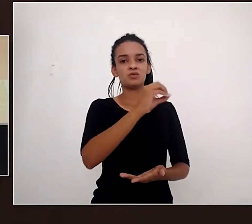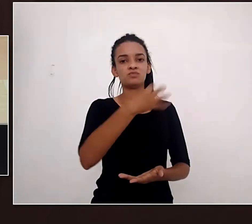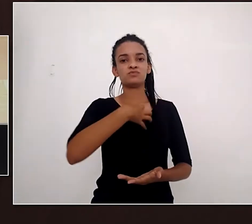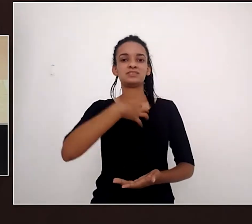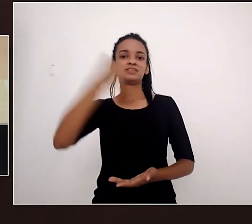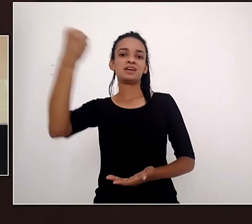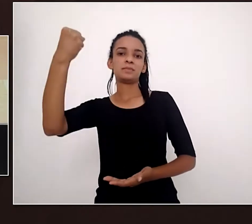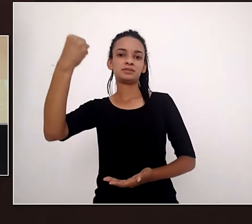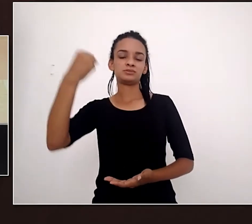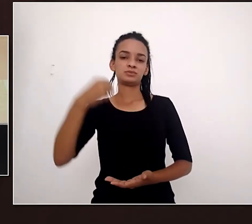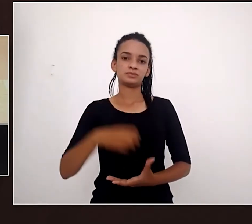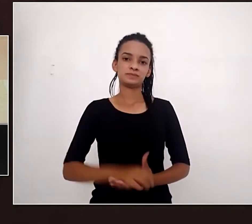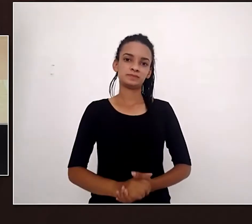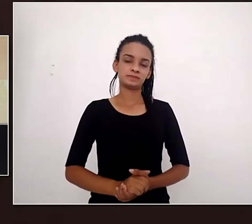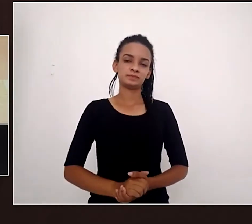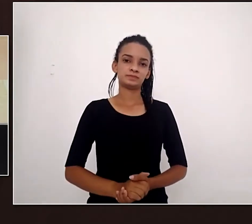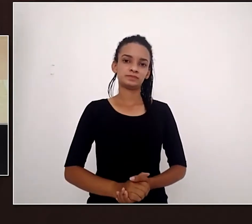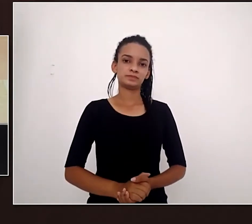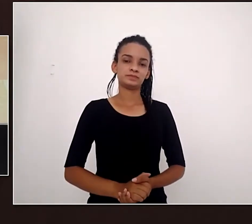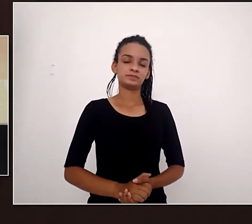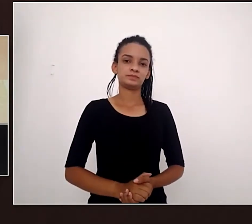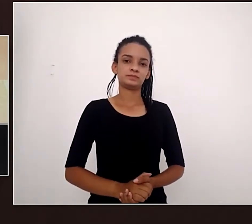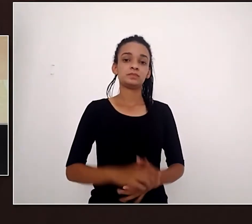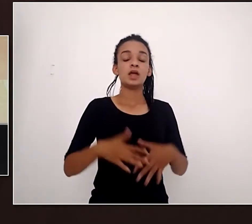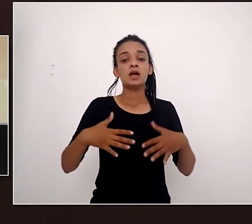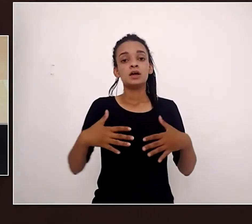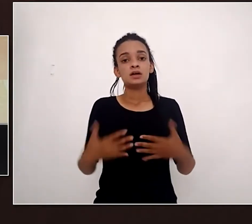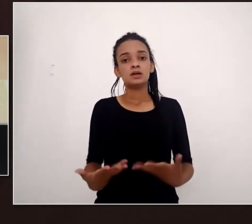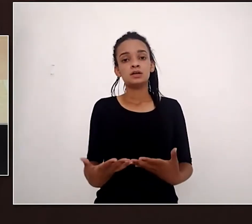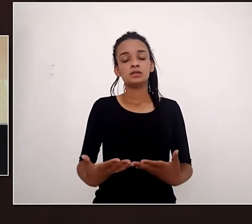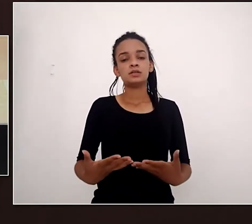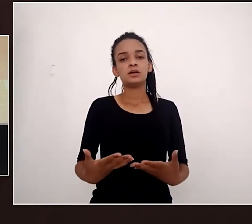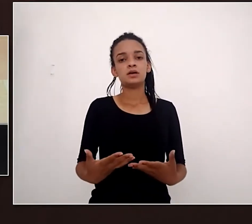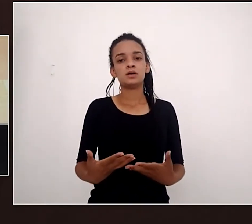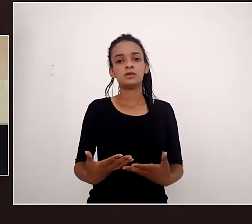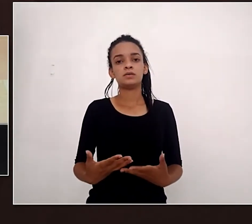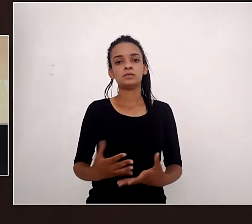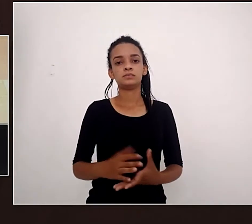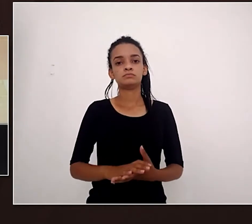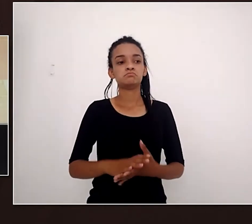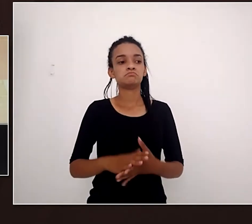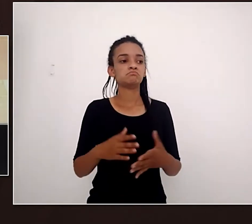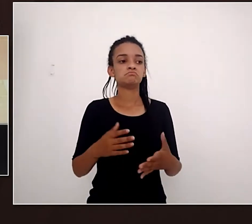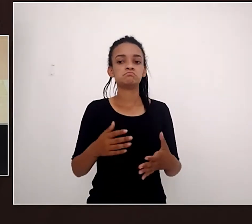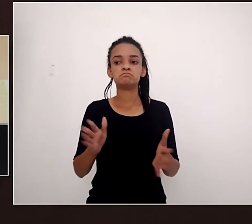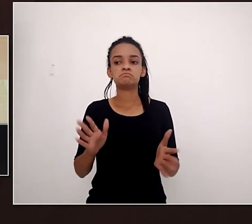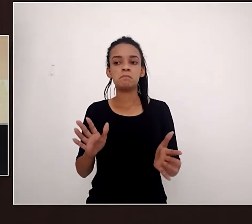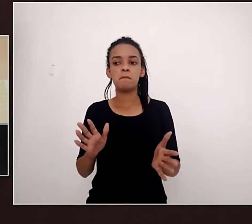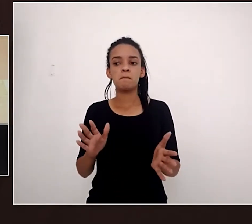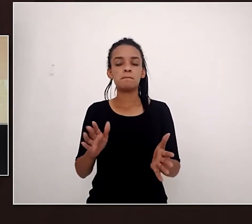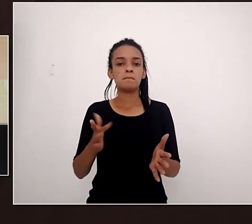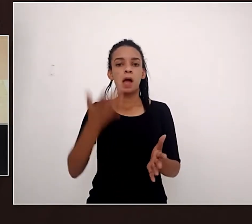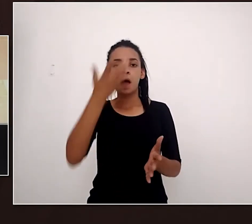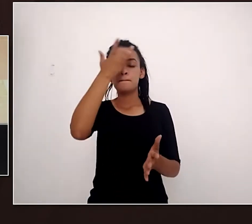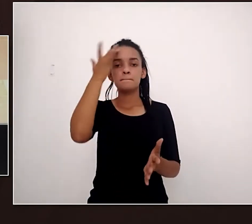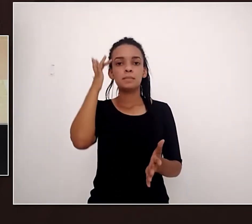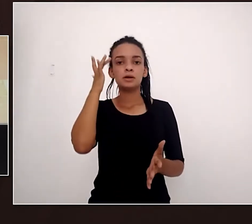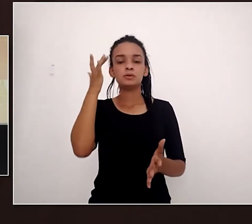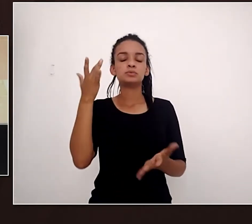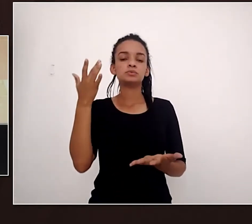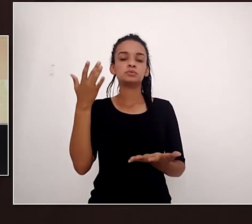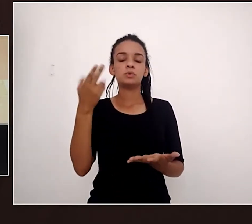68. Então a perseguição, por enquanto, parou, tá? Após a sua morte, a perseguição